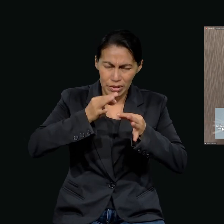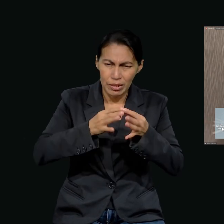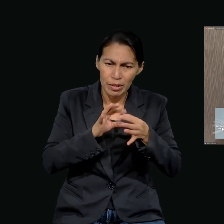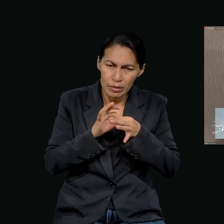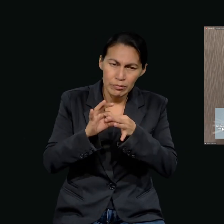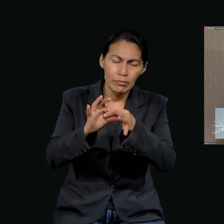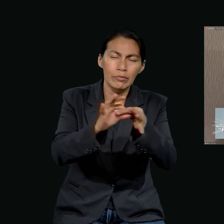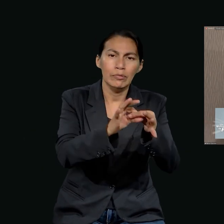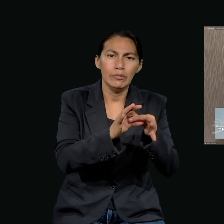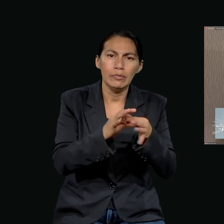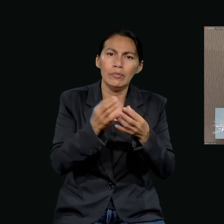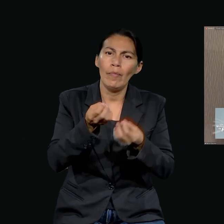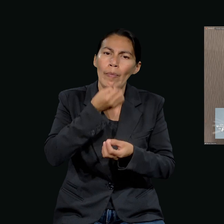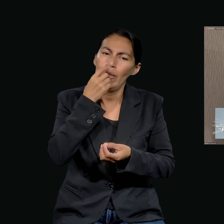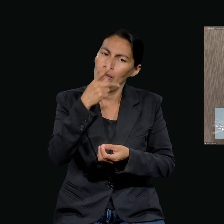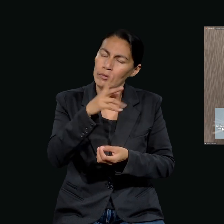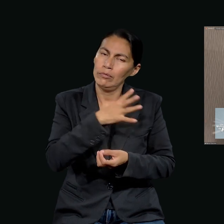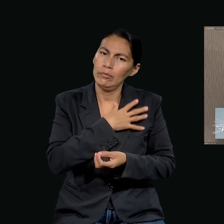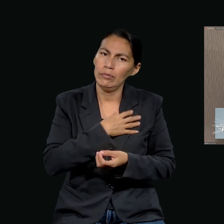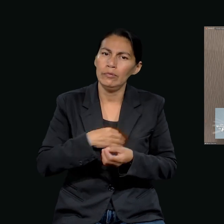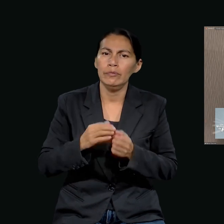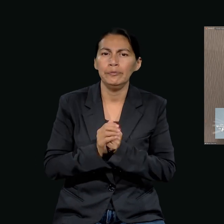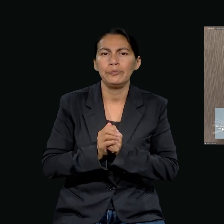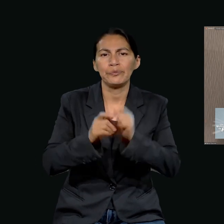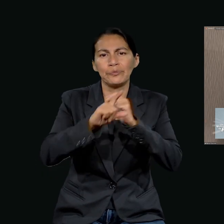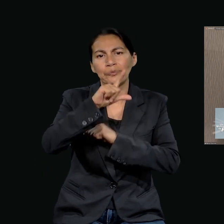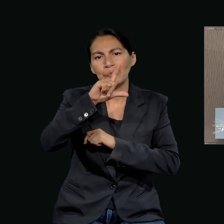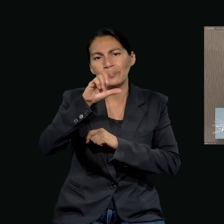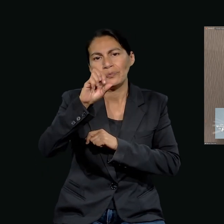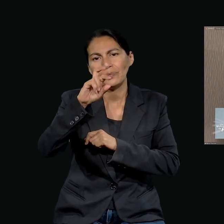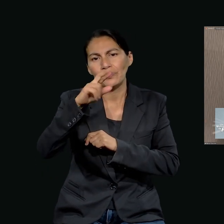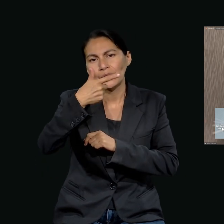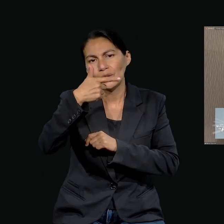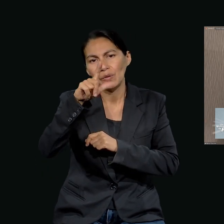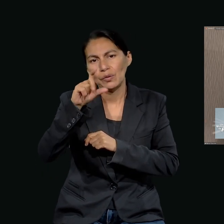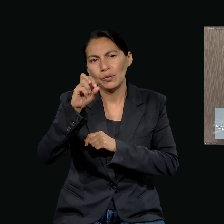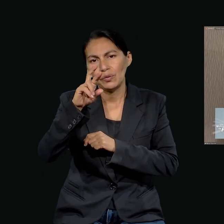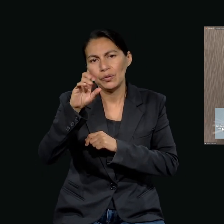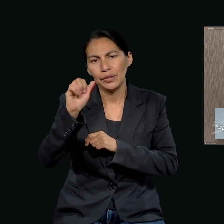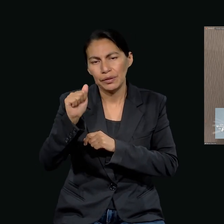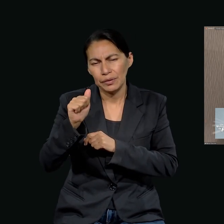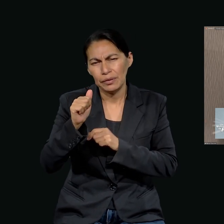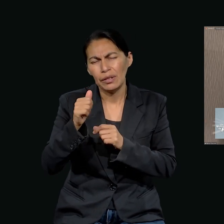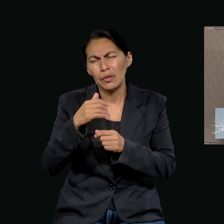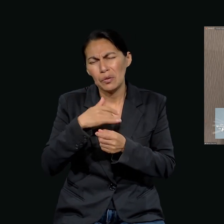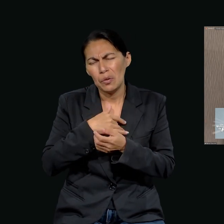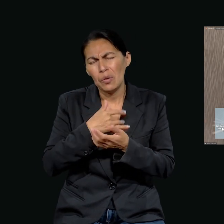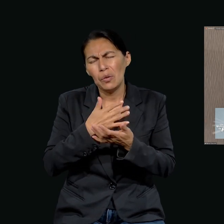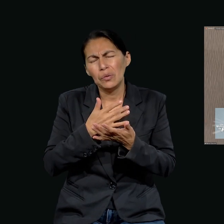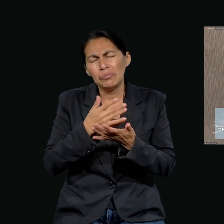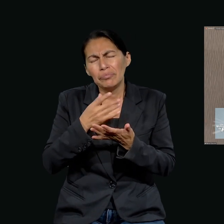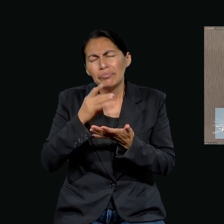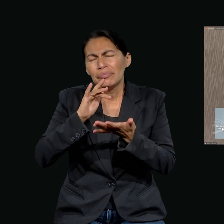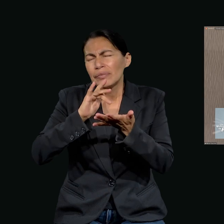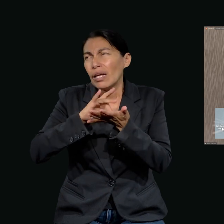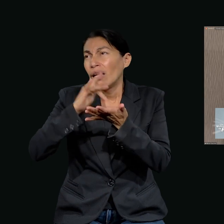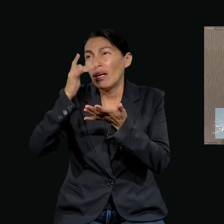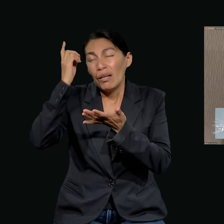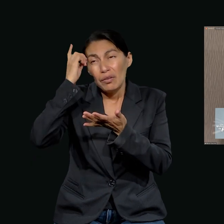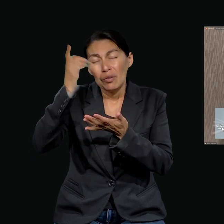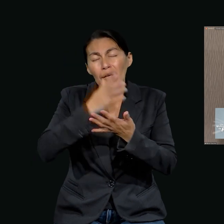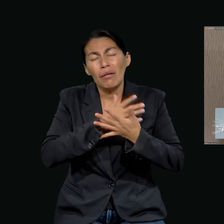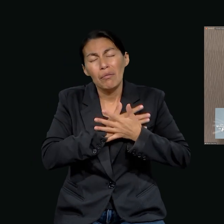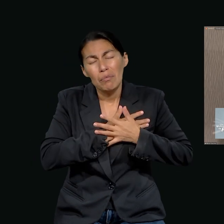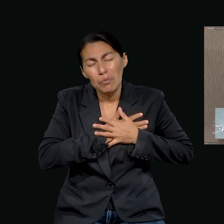Y hay muchas Madres guerreras De la oración Que estarán Orando también Por tu hijo Gloria Buenas noches Doy